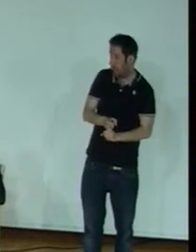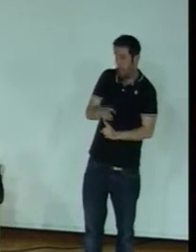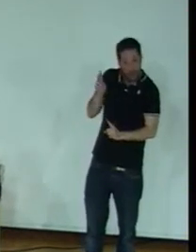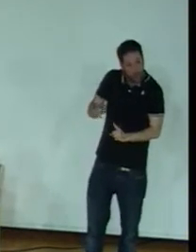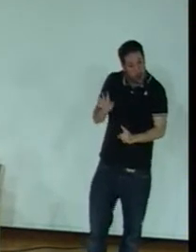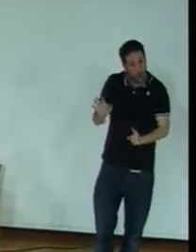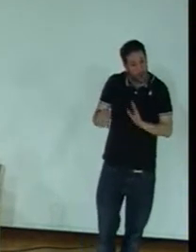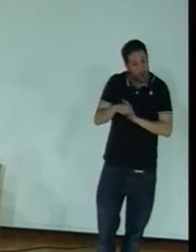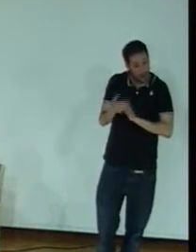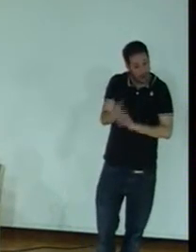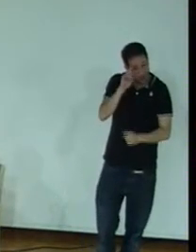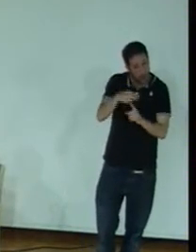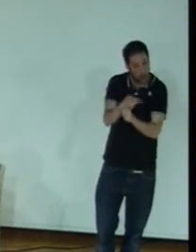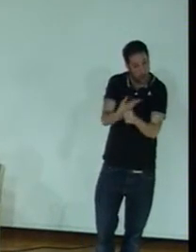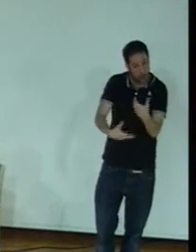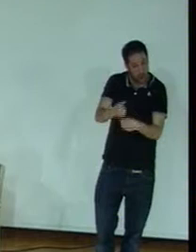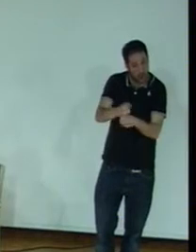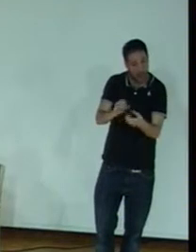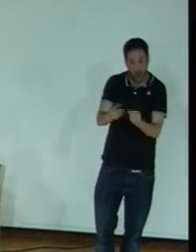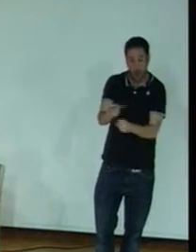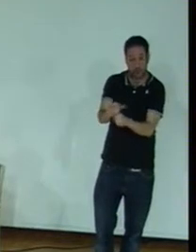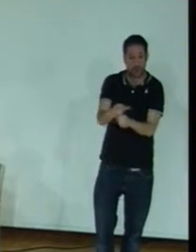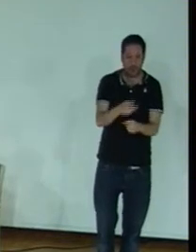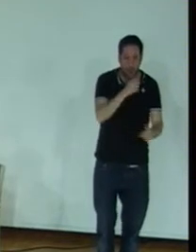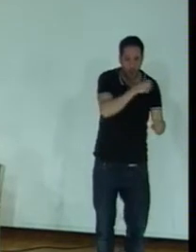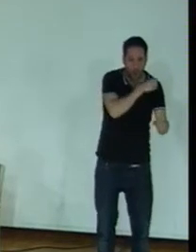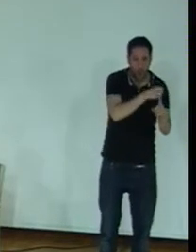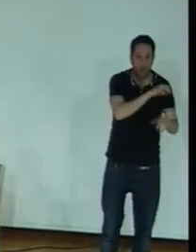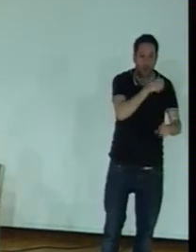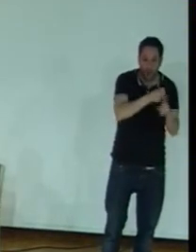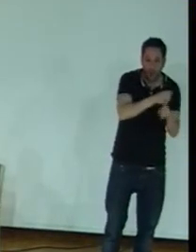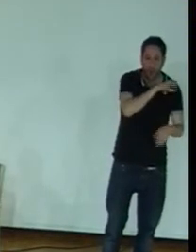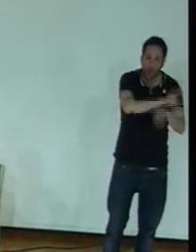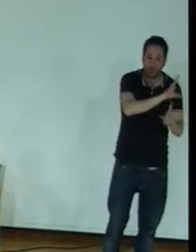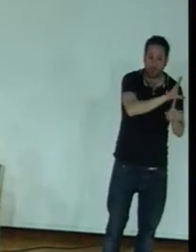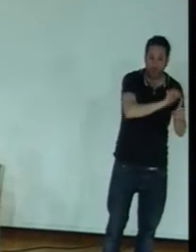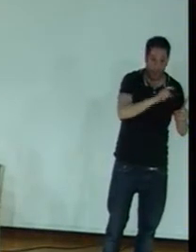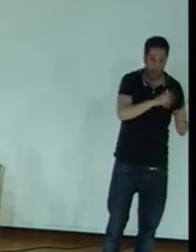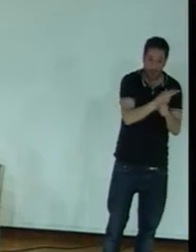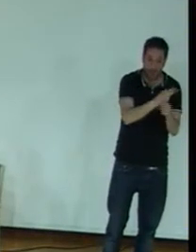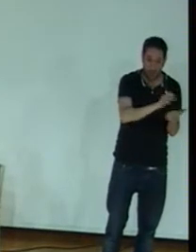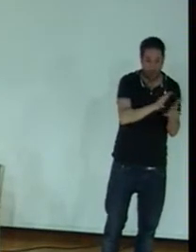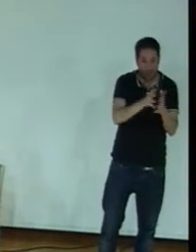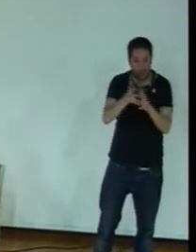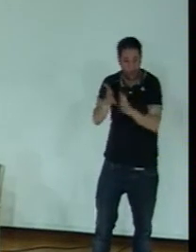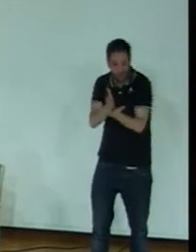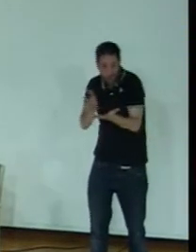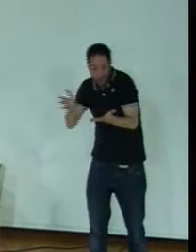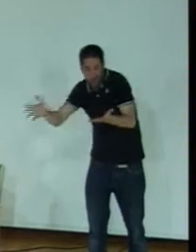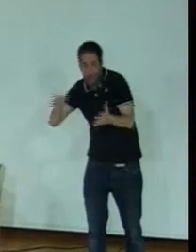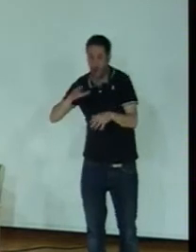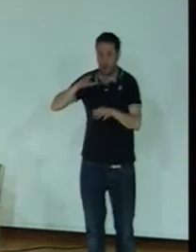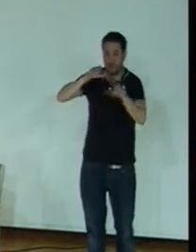est vrai, et c'est effectivement très bien, mais le problème, c'est que ces outils peuvent être détournés demain, et demain, on peut rajouter révolte, manifestation,